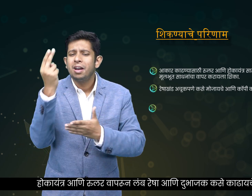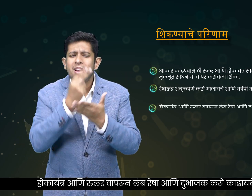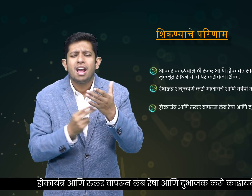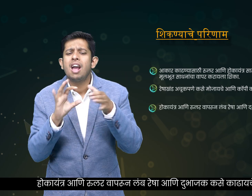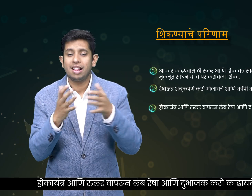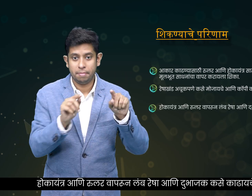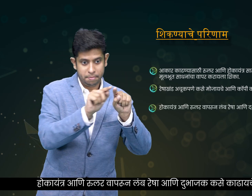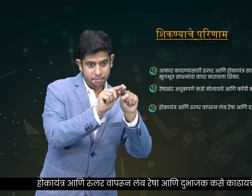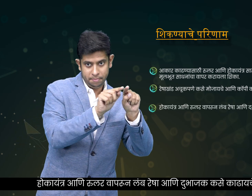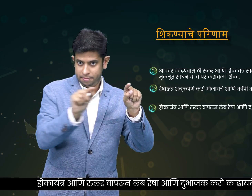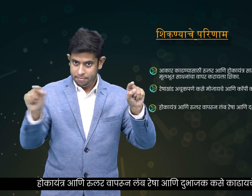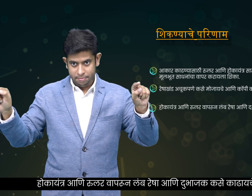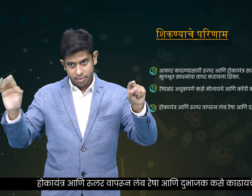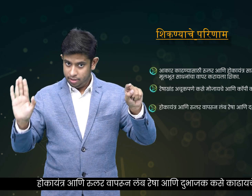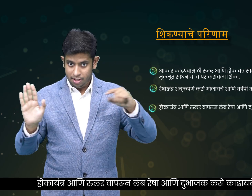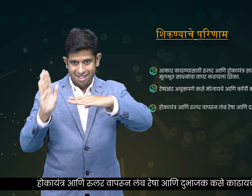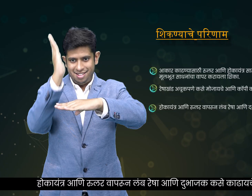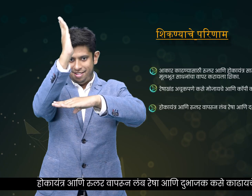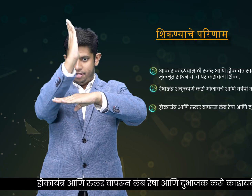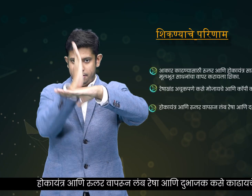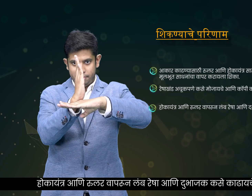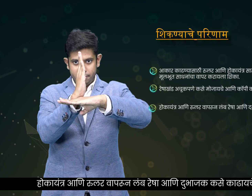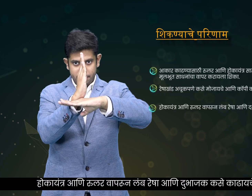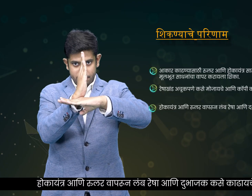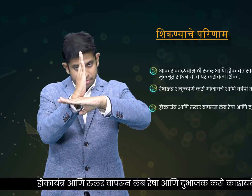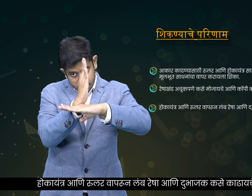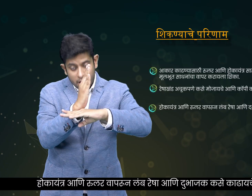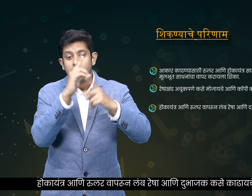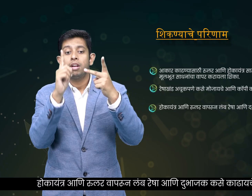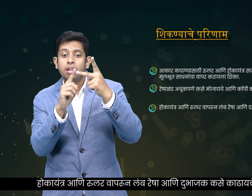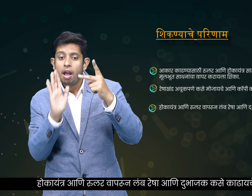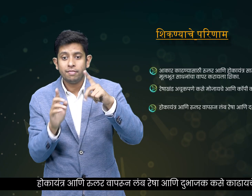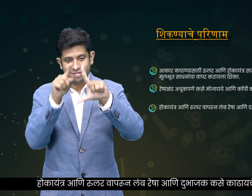होकायंत्र आणि रूलर वापरून लंब रेषा आणि दुभाजक कसे काढायचे हे शिका.